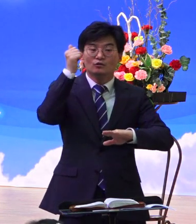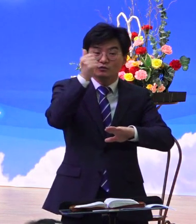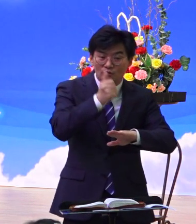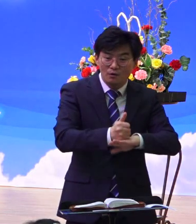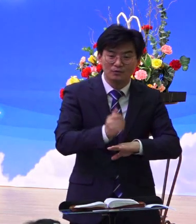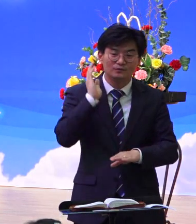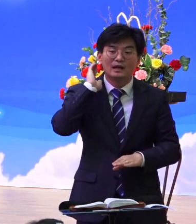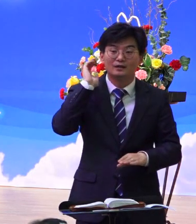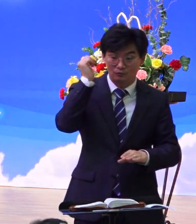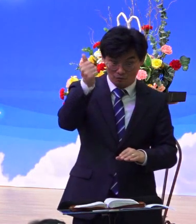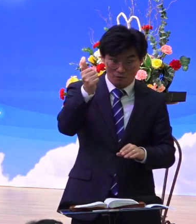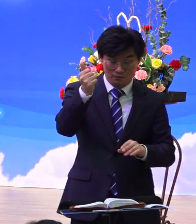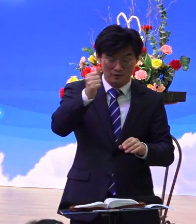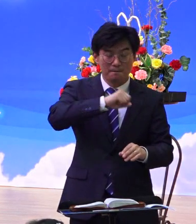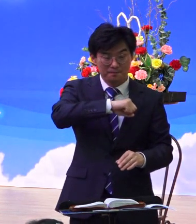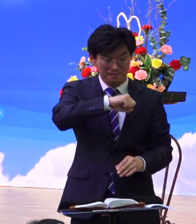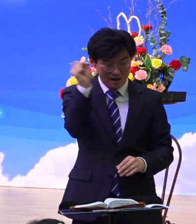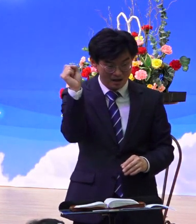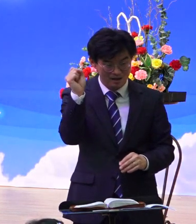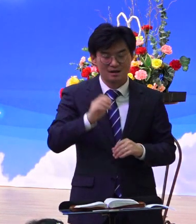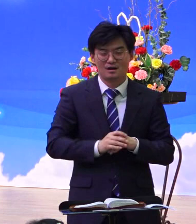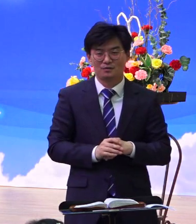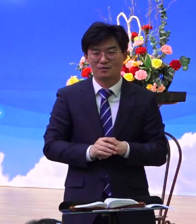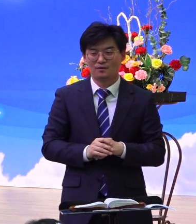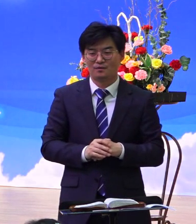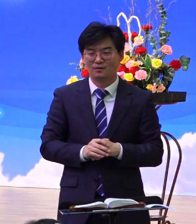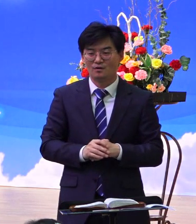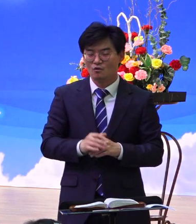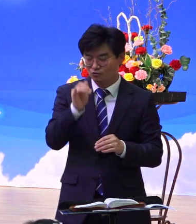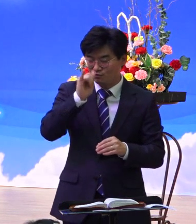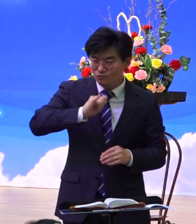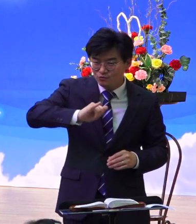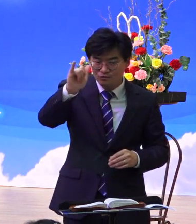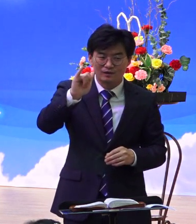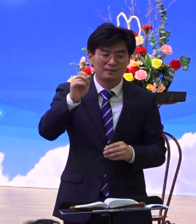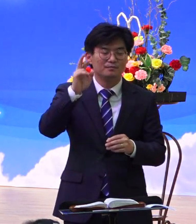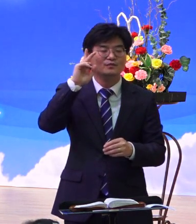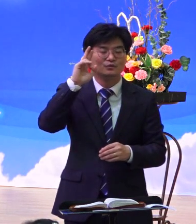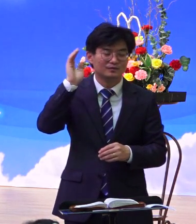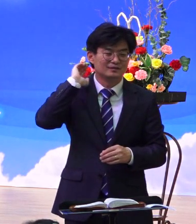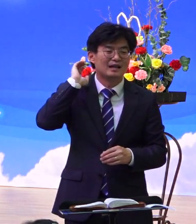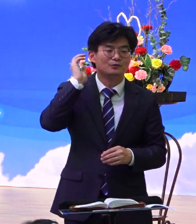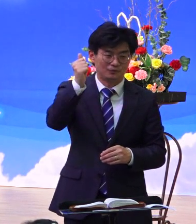대통령이 되어서 노예를 해방시킨 위대한 일을 해냈습니다.